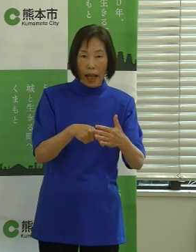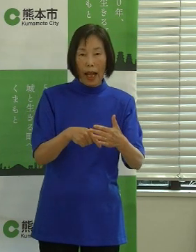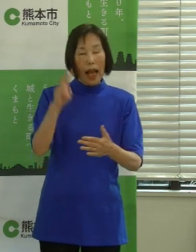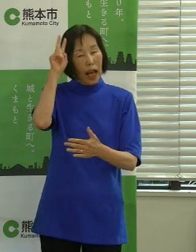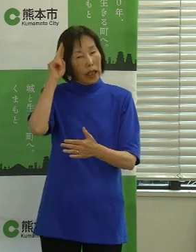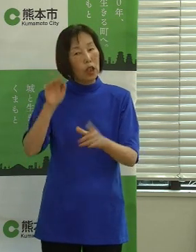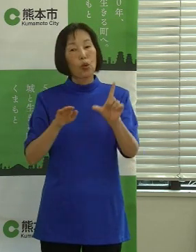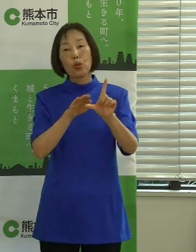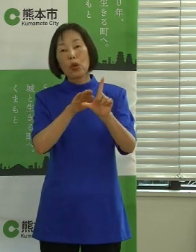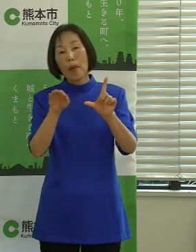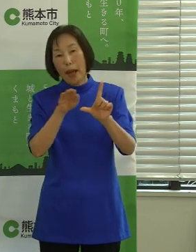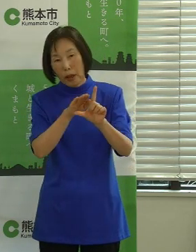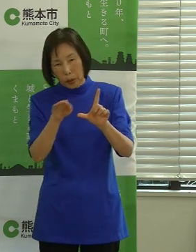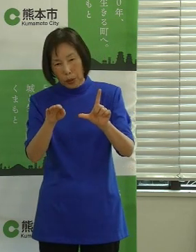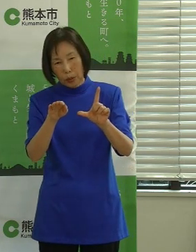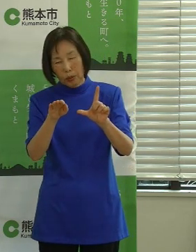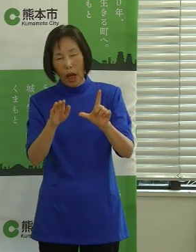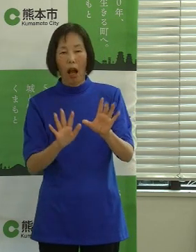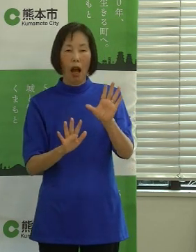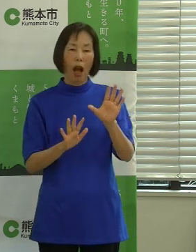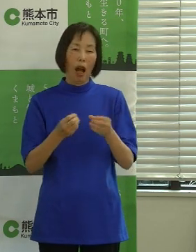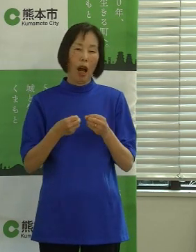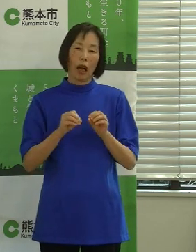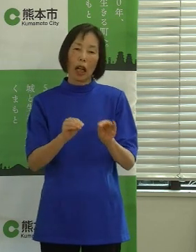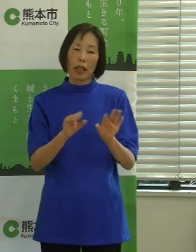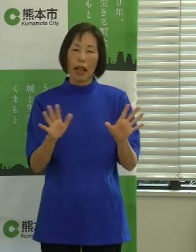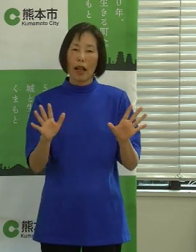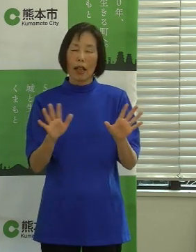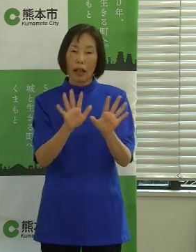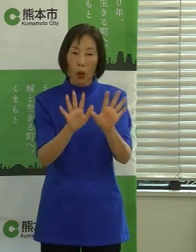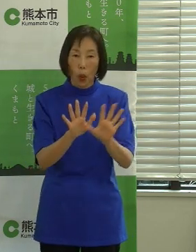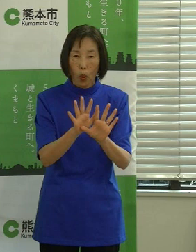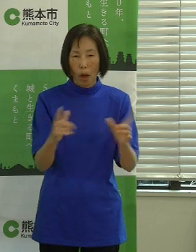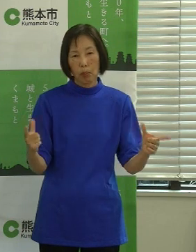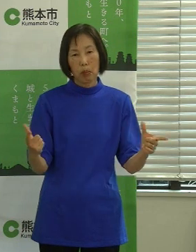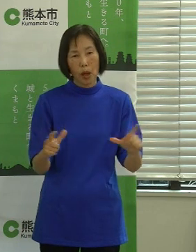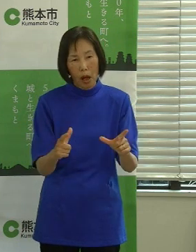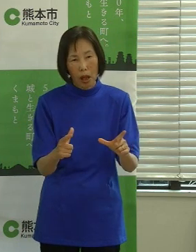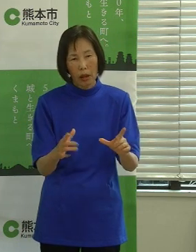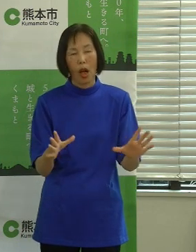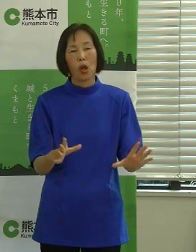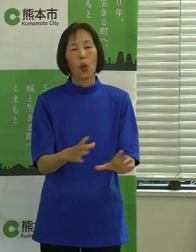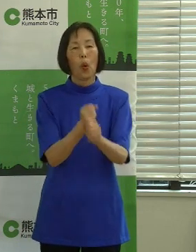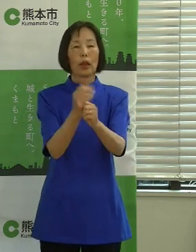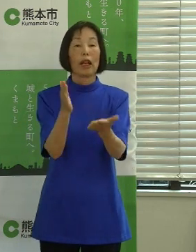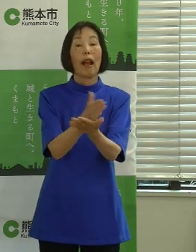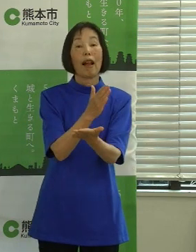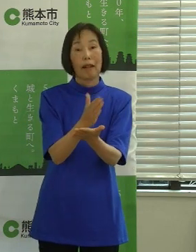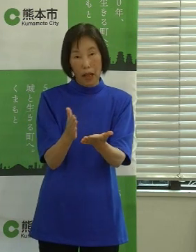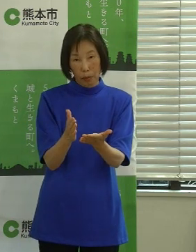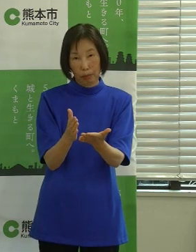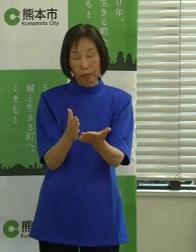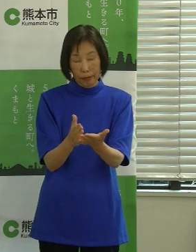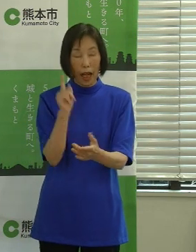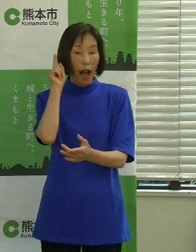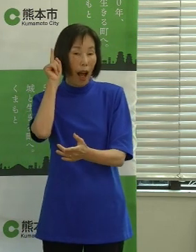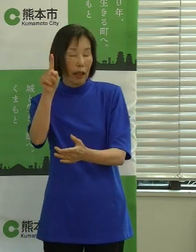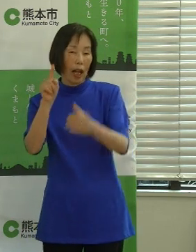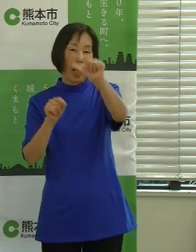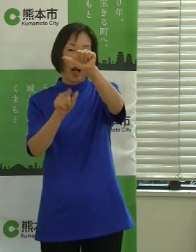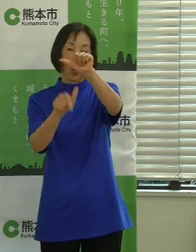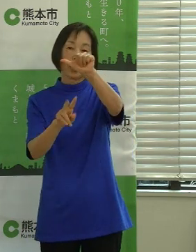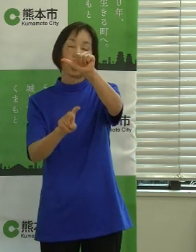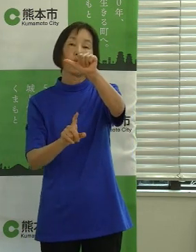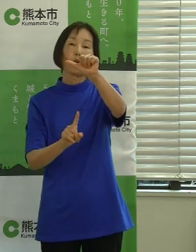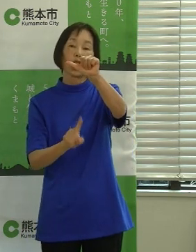ルや感染状況が縮小傾向にあることなどを総合的に判断をいたしまして明日5月21